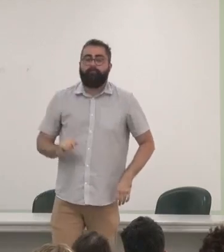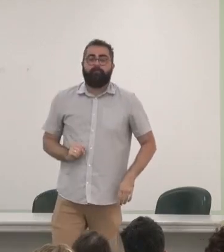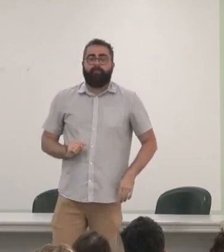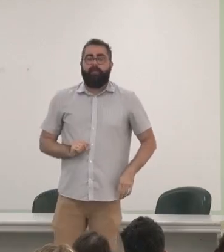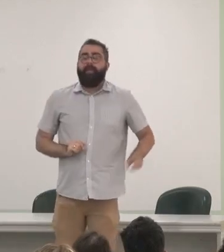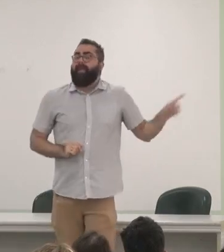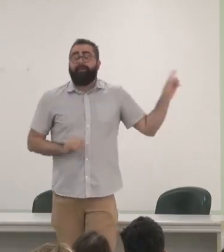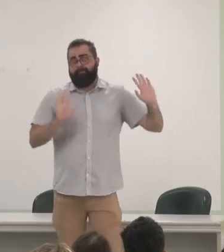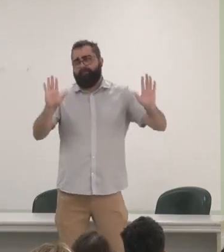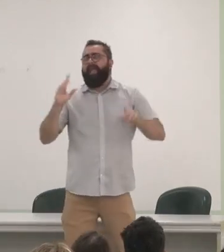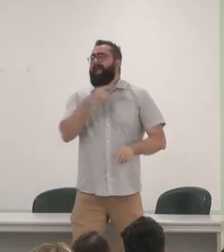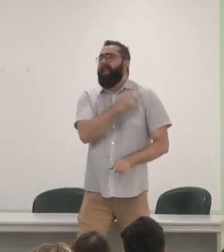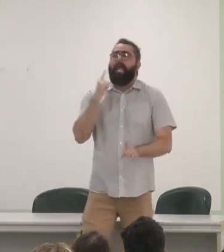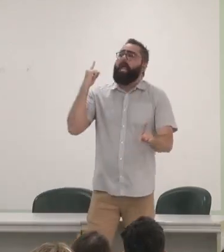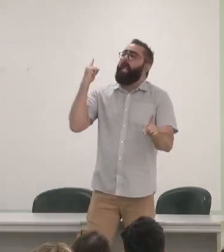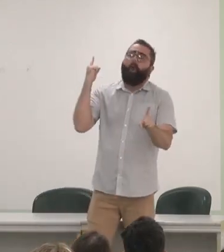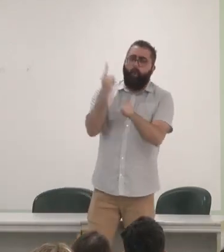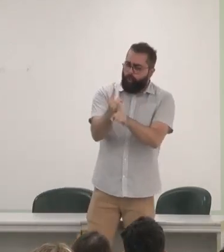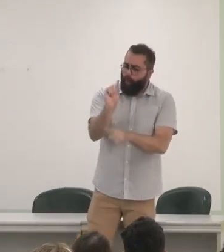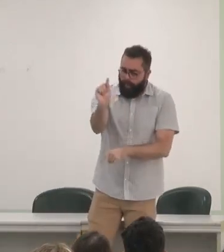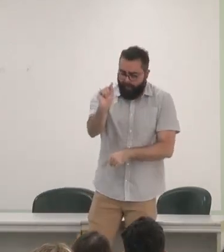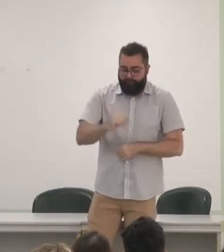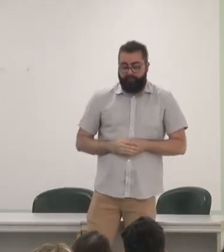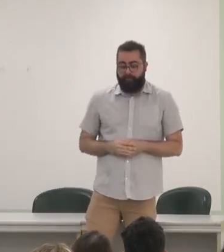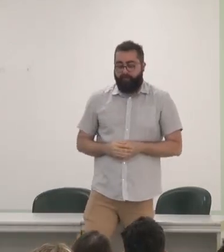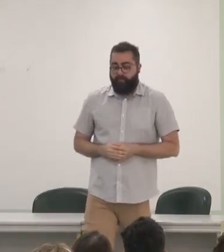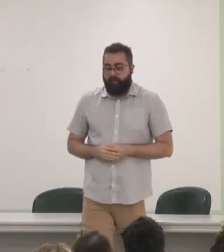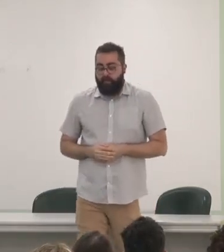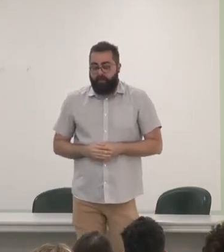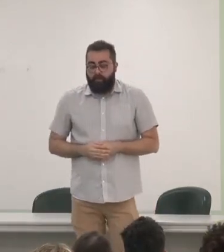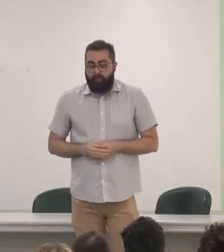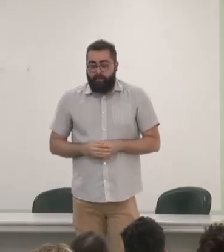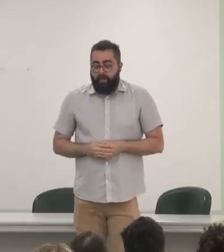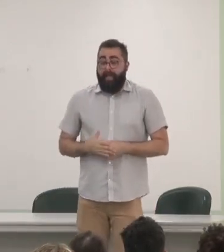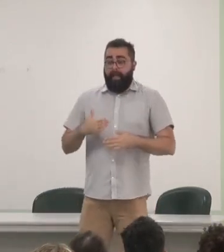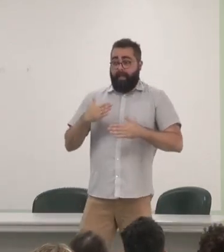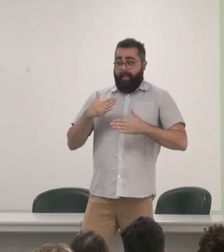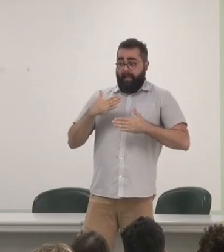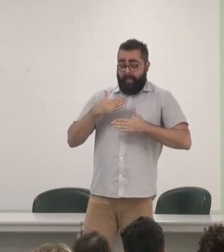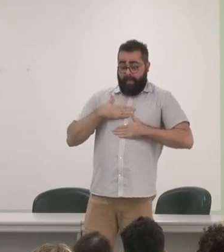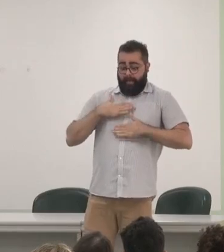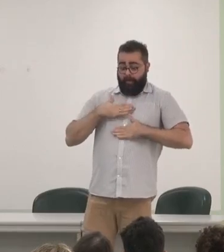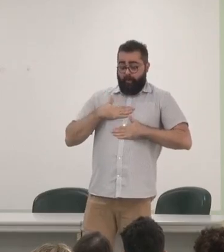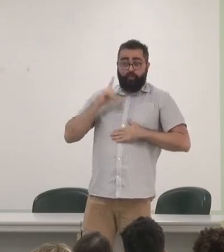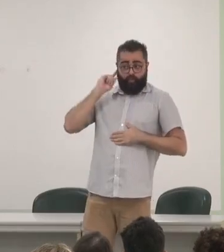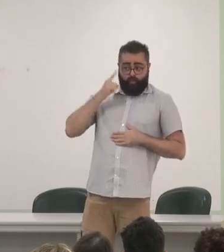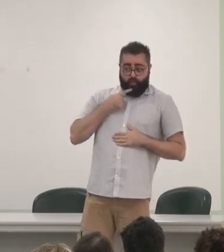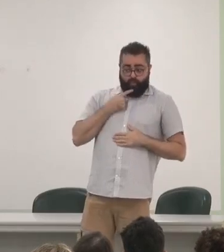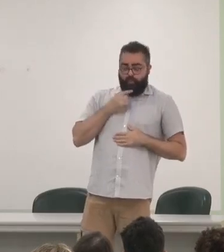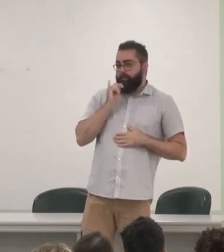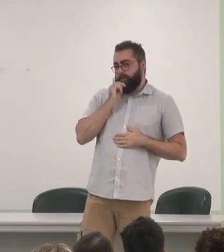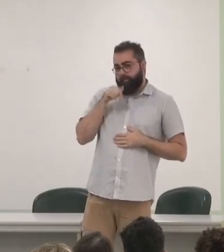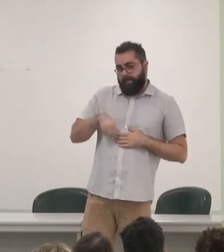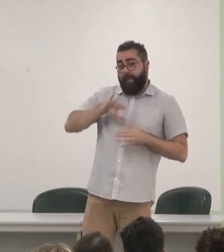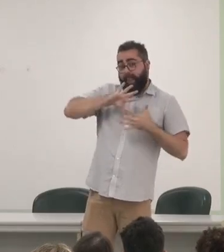ela fez um experimento onde ela encontrou que